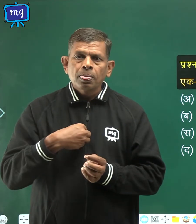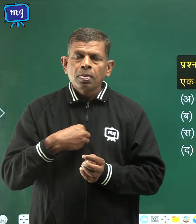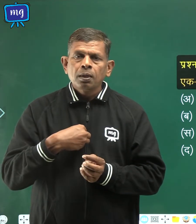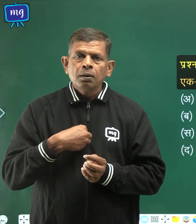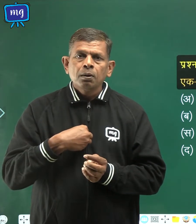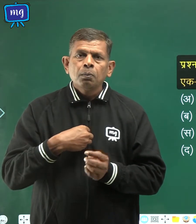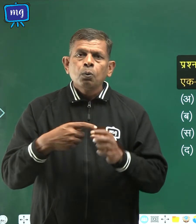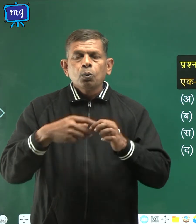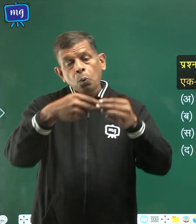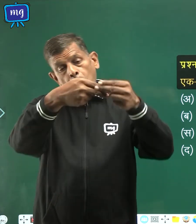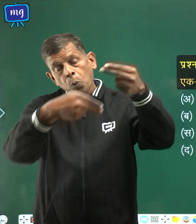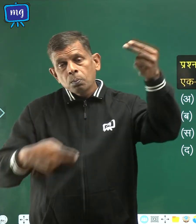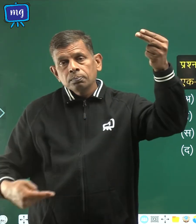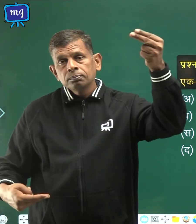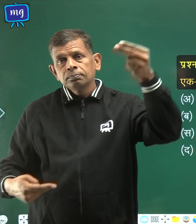निबंधात्मक प्रश्न करेंगे